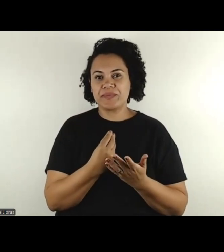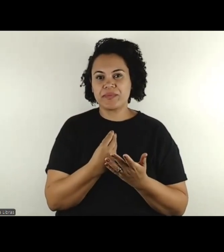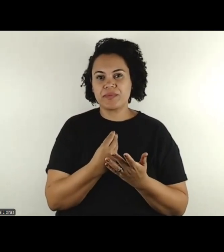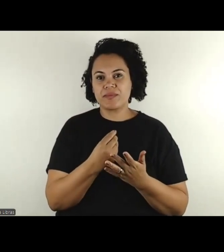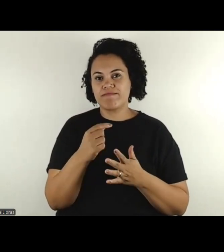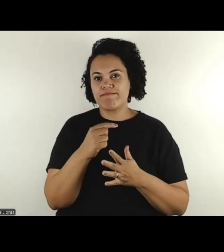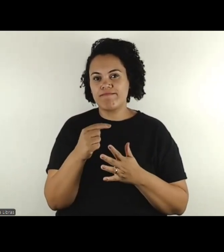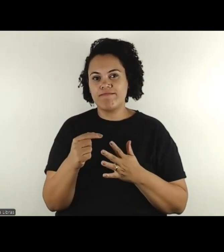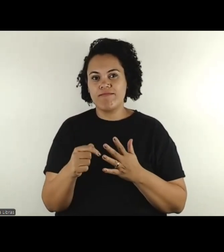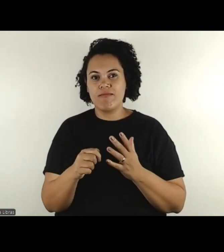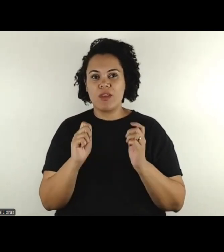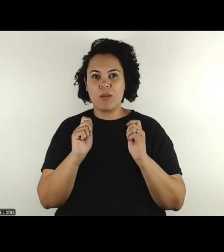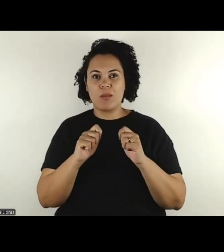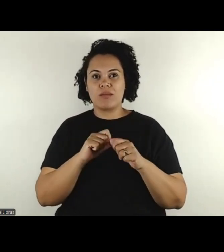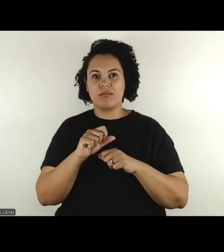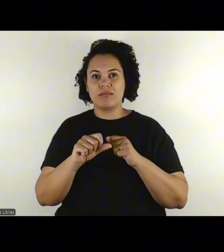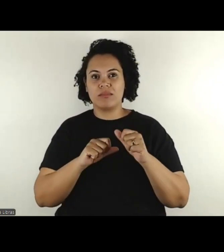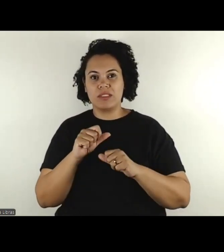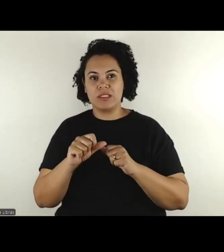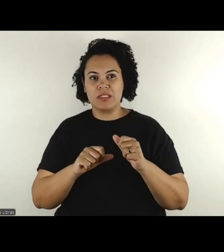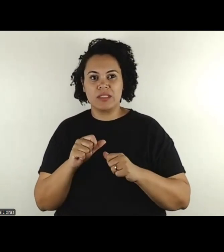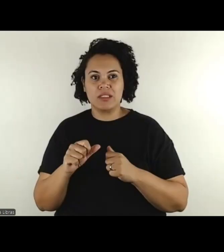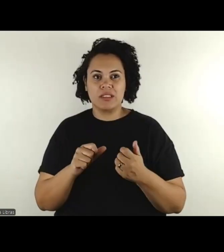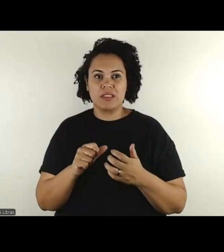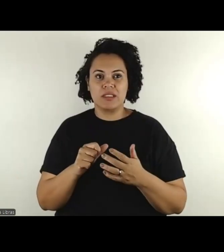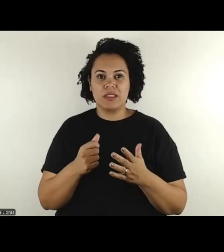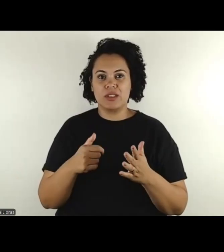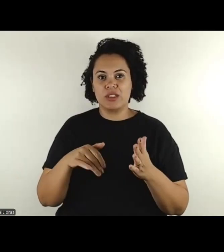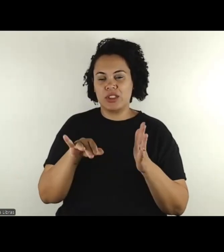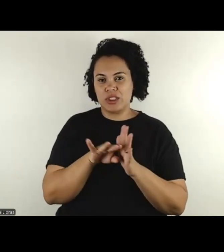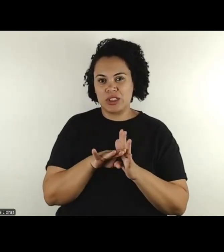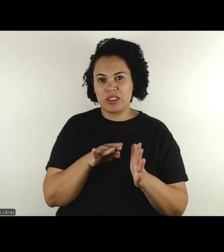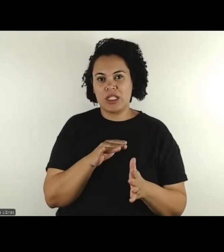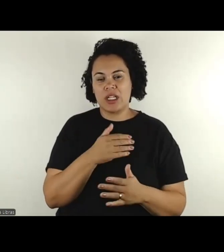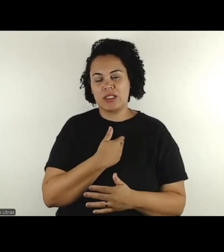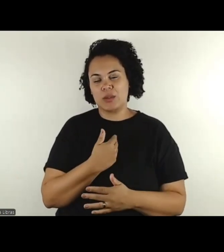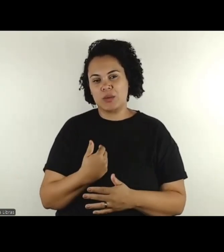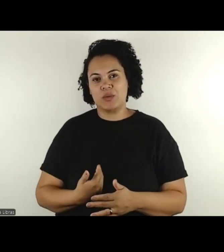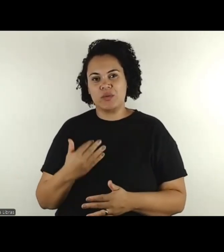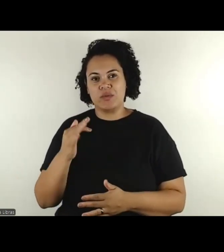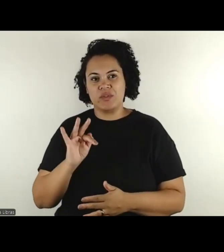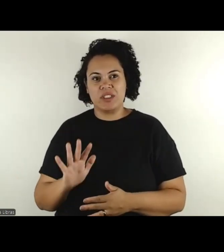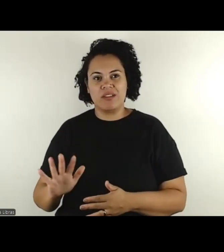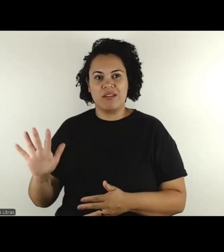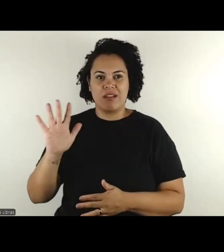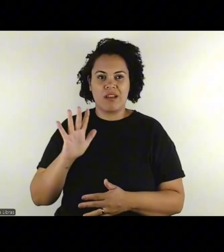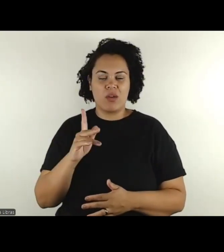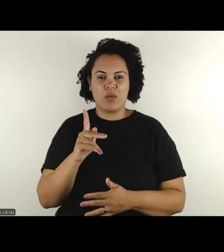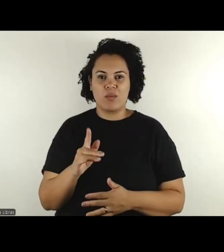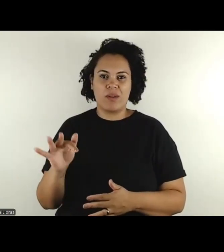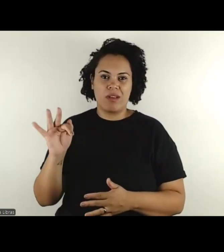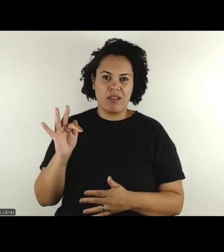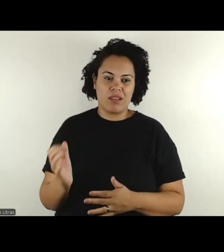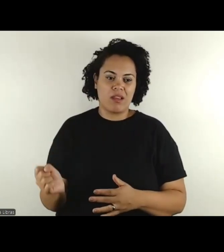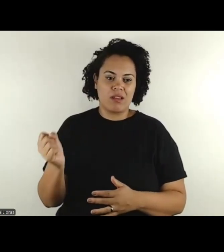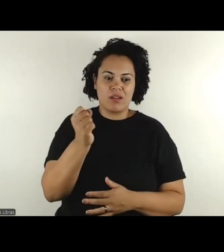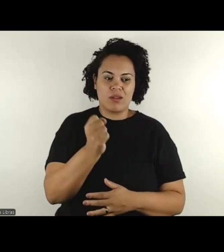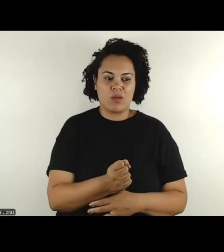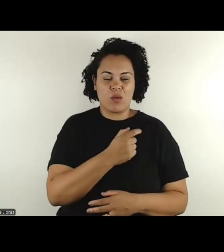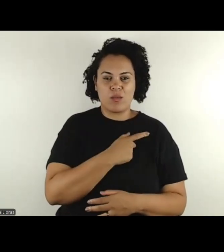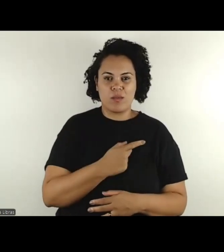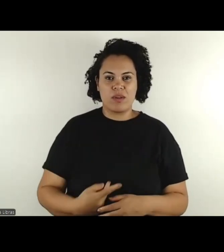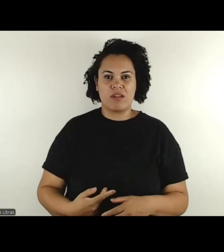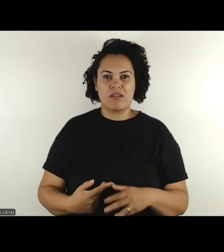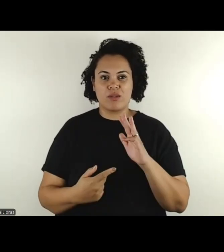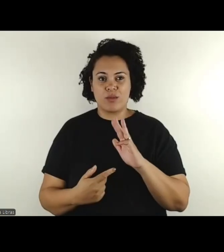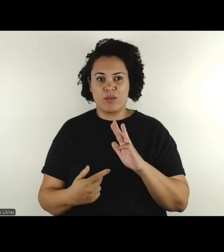estavam sendo alteradas a partir da chegada do governo federal, né, do Partido dos Trabalhadores, mais uma vez, com o presidente Lula,